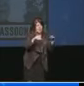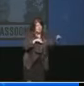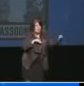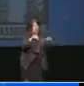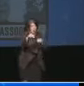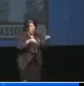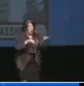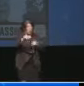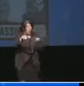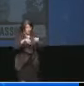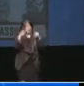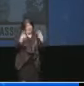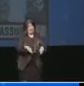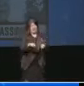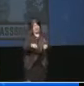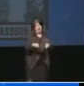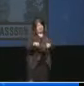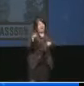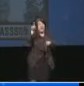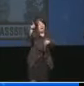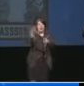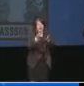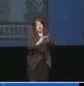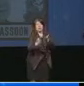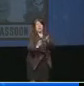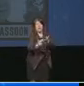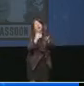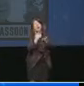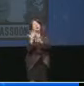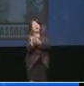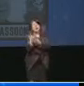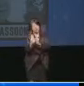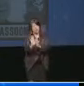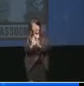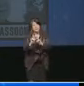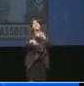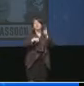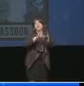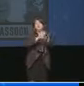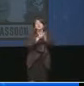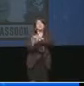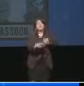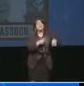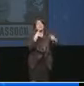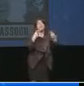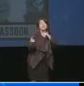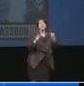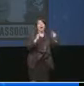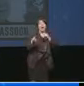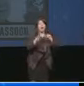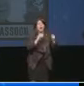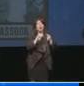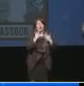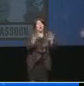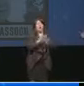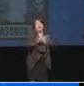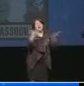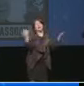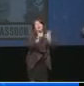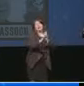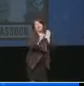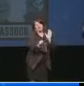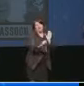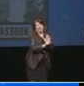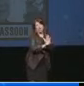parte d'Europa quindi verrà a raccontarci tutto questo Ece Temelkuran che però abbiamo messo in dialogo con un grandissimo storico contemporaneo vale a dire Donald Sassuno